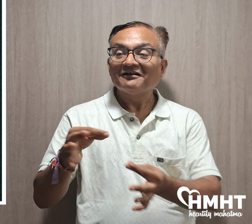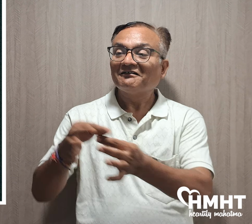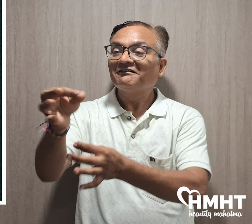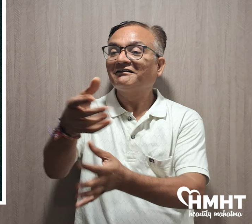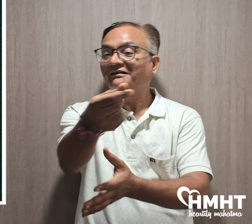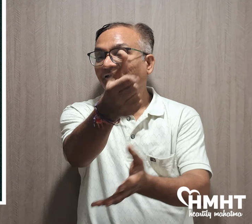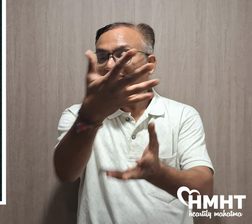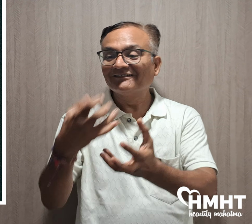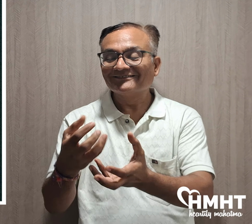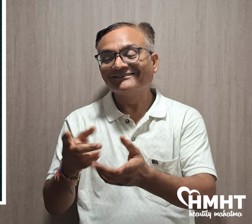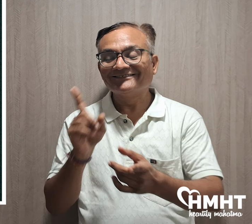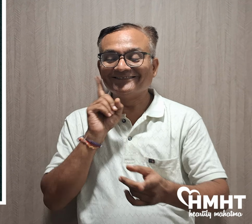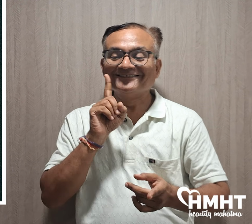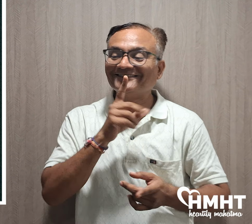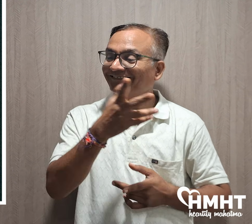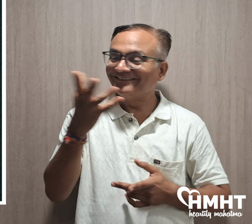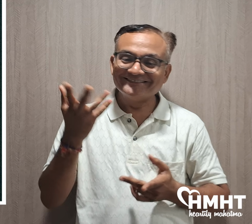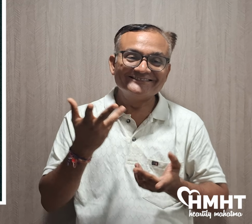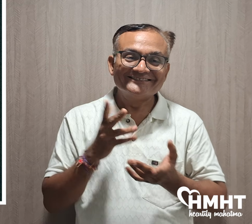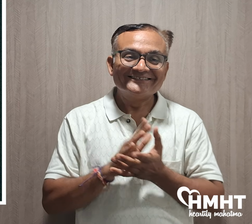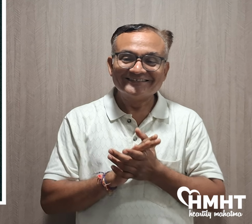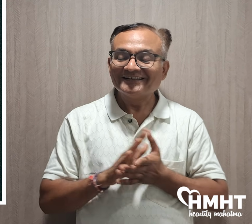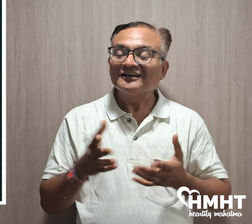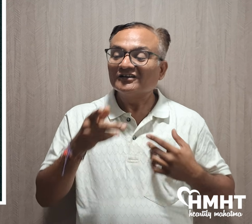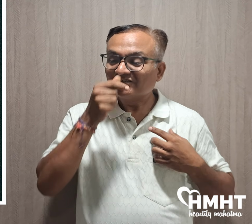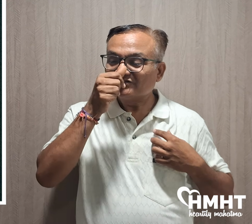તો. એના કરતાં થોડા જૂના ગુના એવા હોય